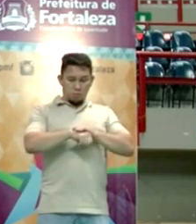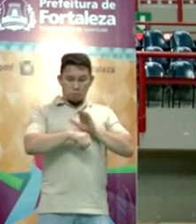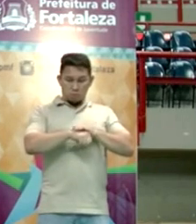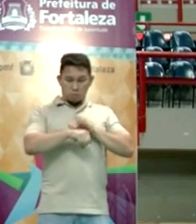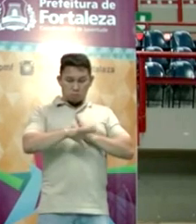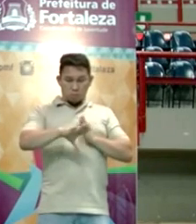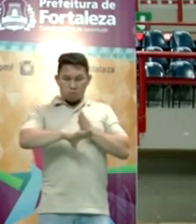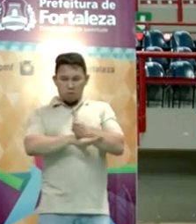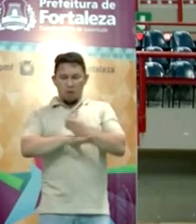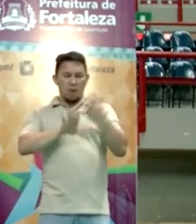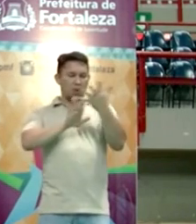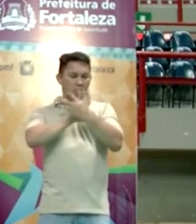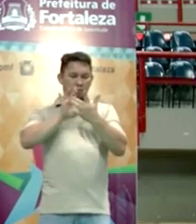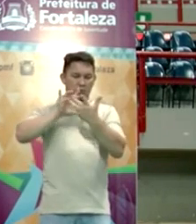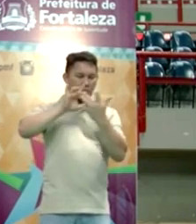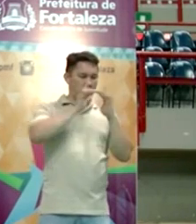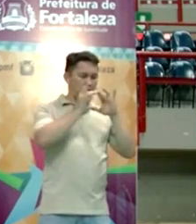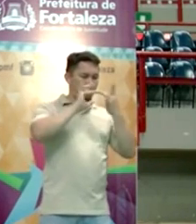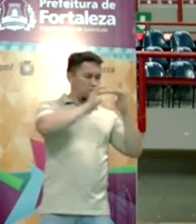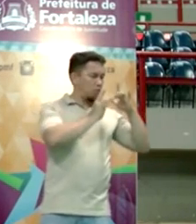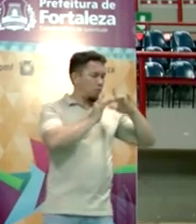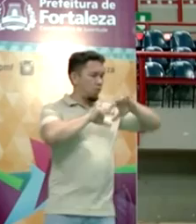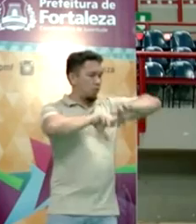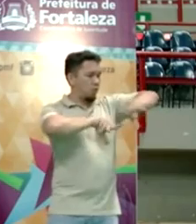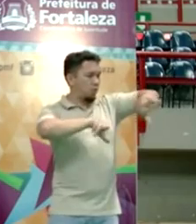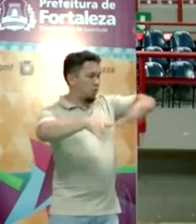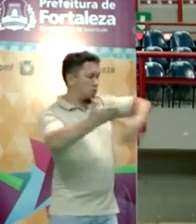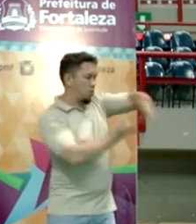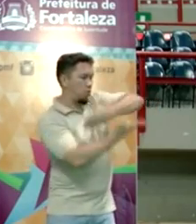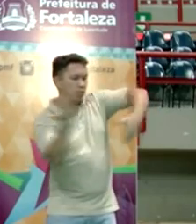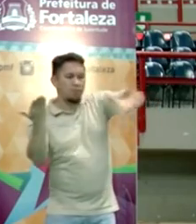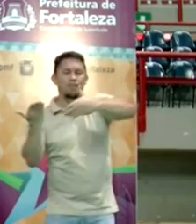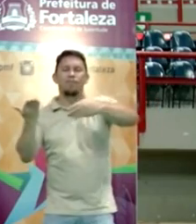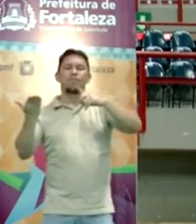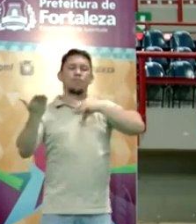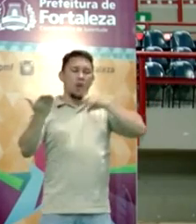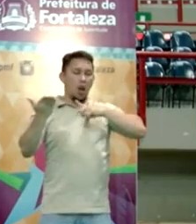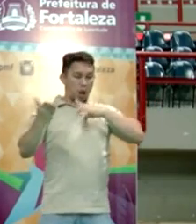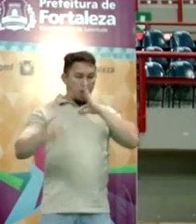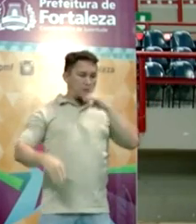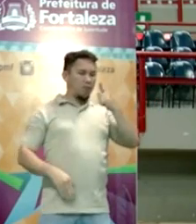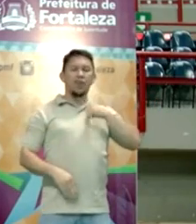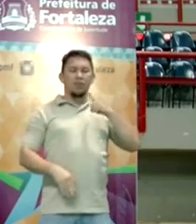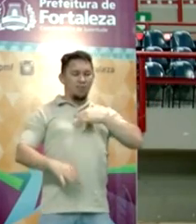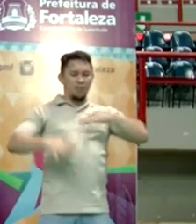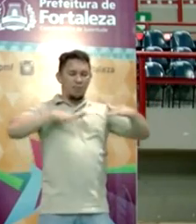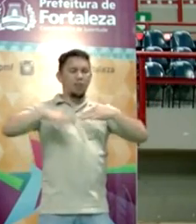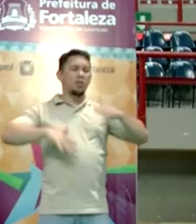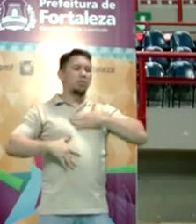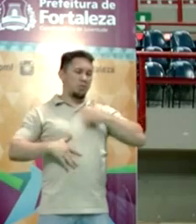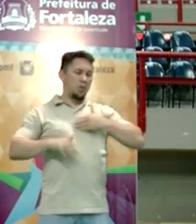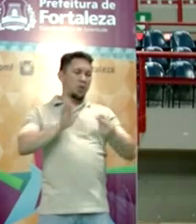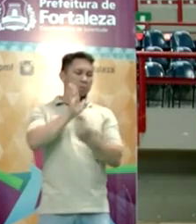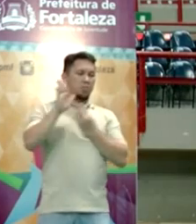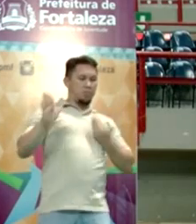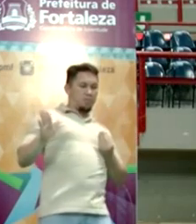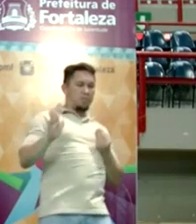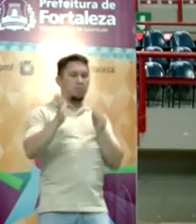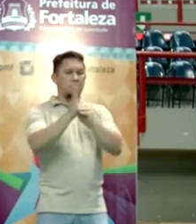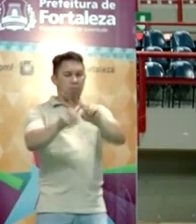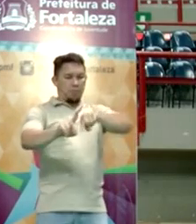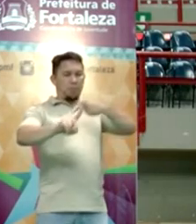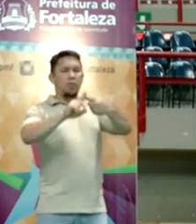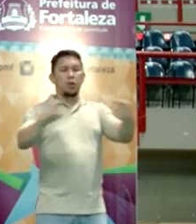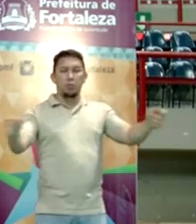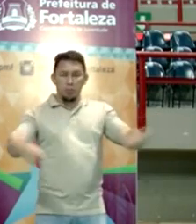diante da hipertextualidade não é uma atitude passiva. É uma atitude ativa, é uma atitude também de autoria. Tudo